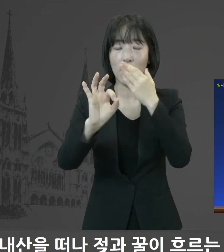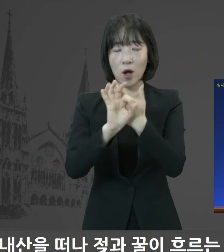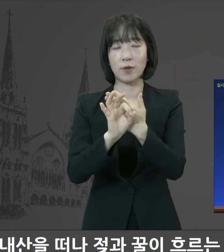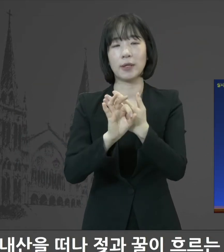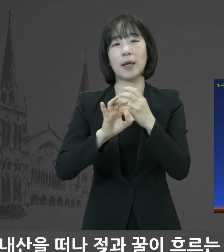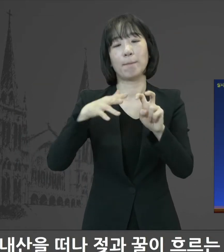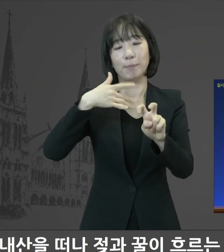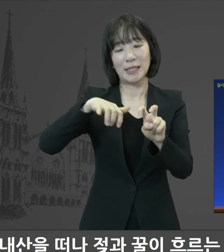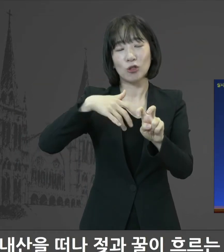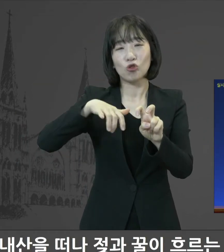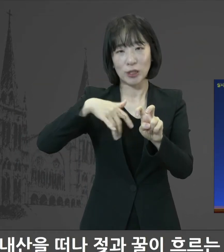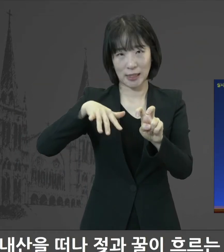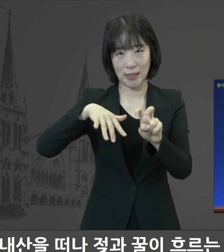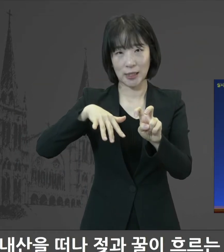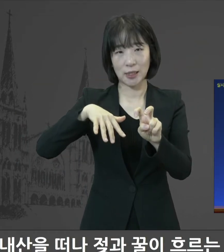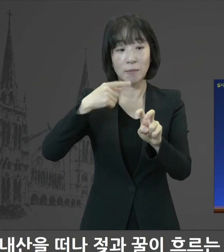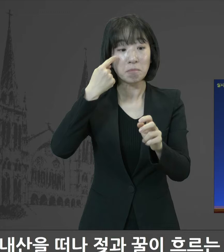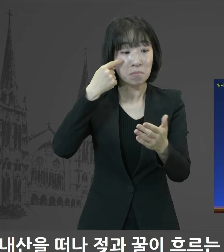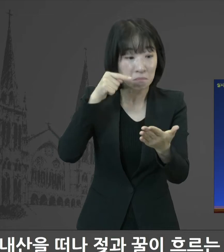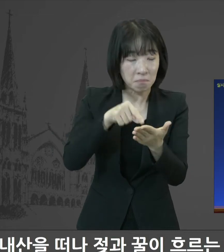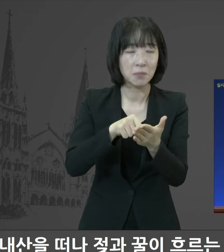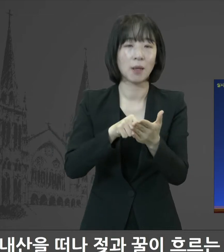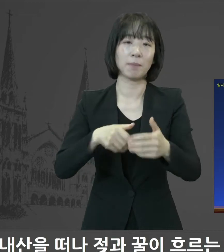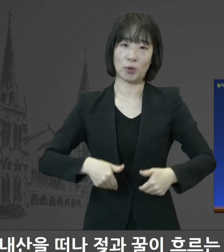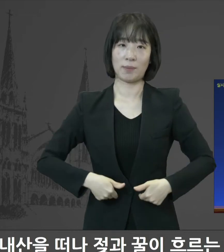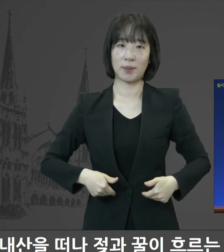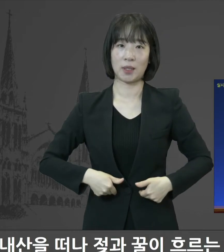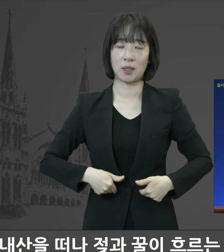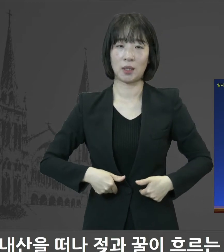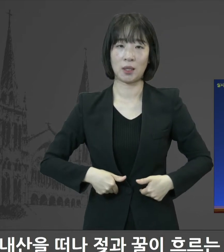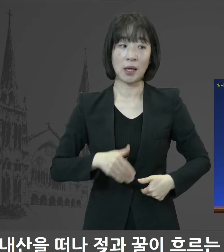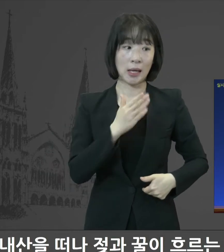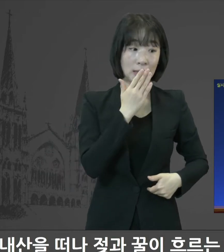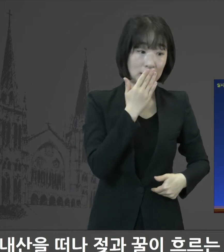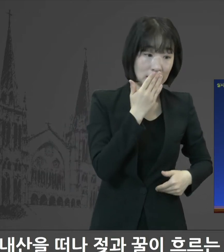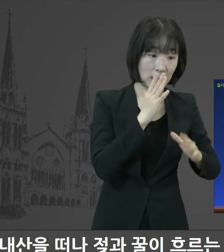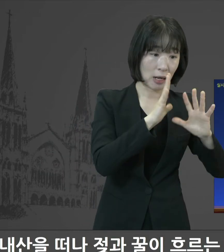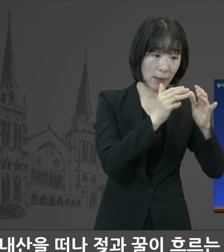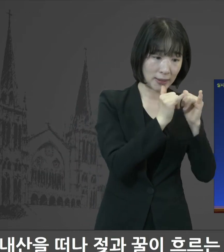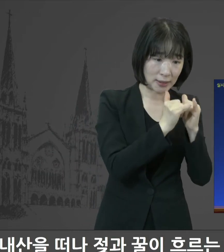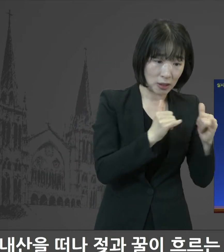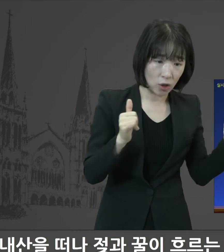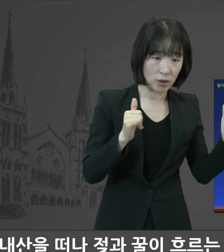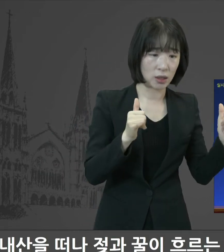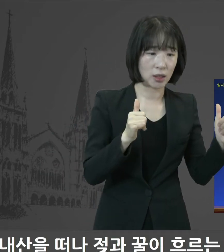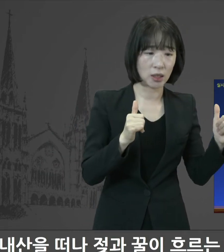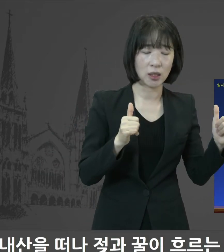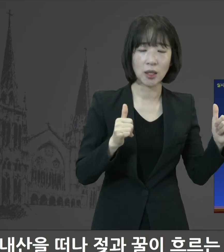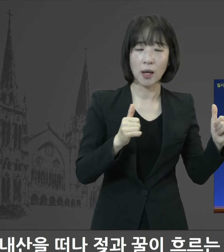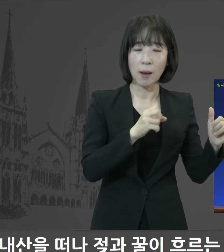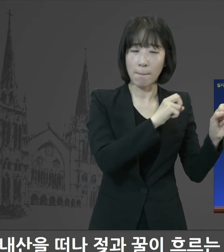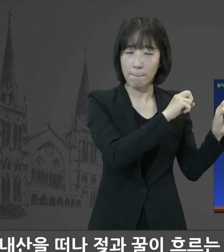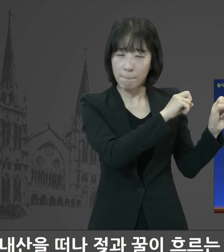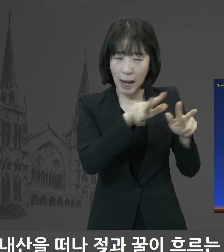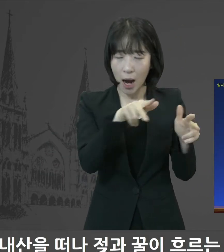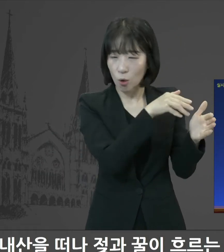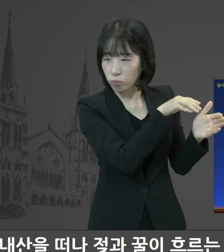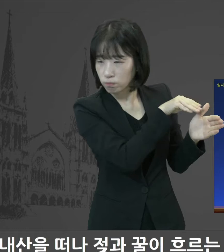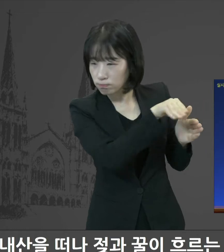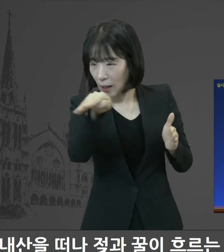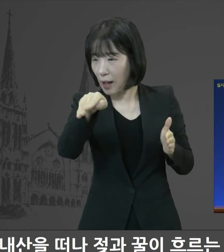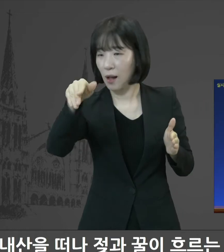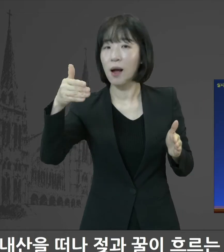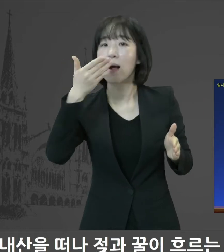거죠. 시내산을 떠나서 이스라엘 백성들이 택한 우회로입니다. 바로 가나안으로 들어가지 않고 요단강